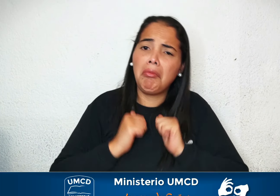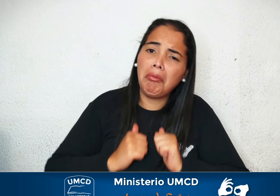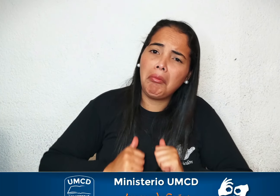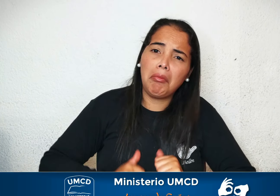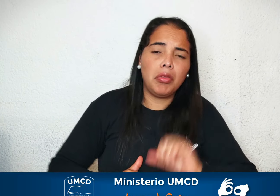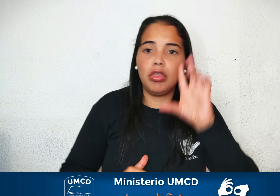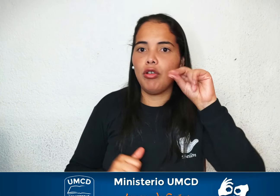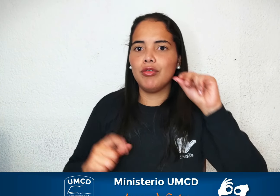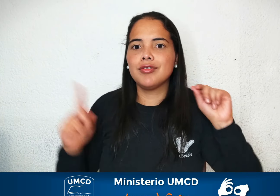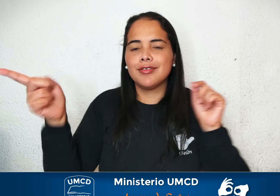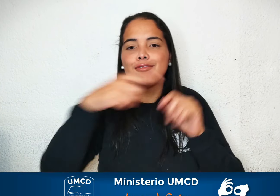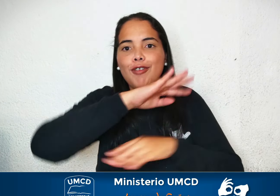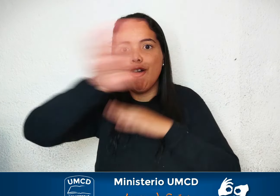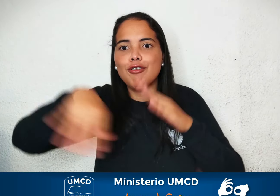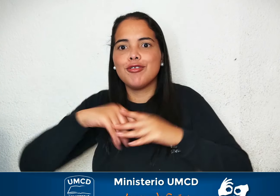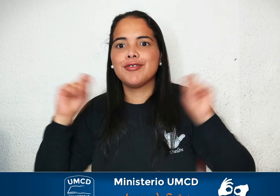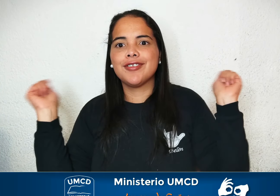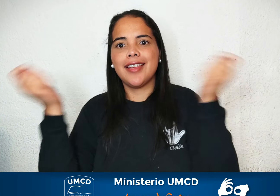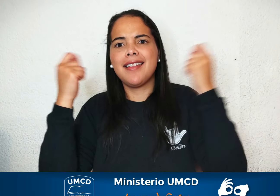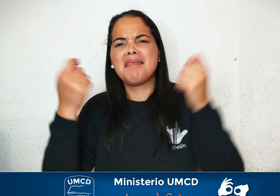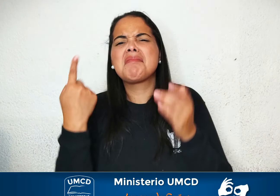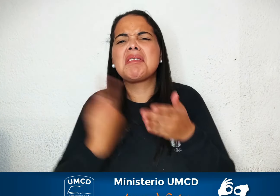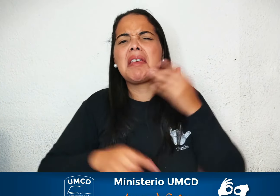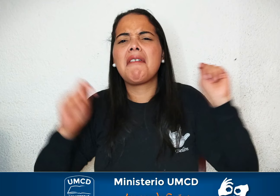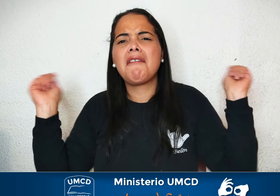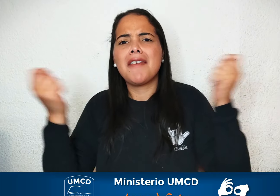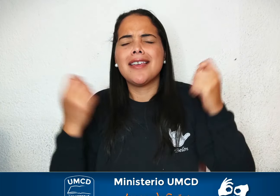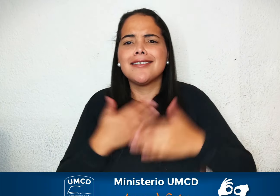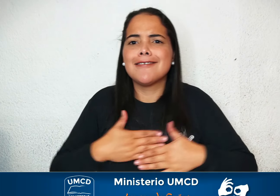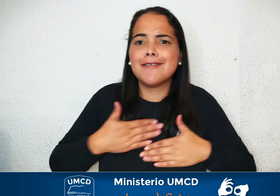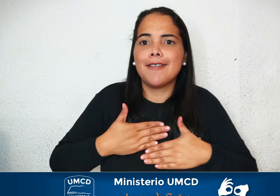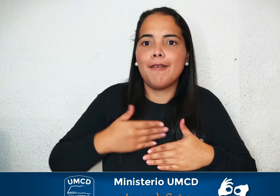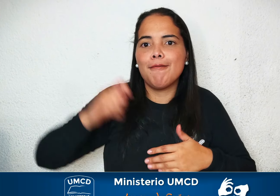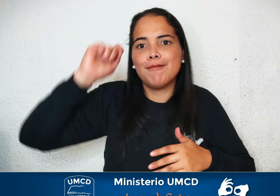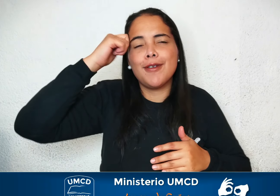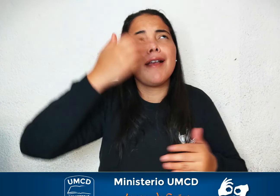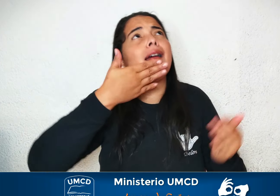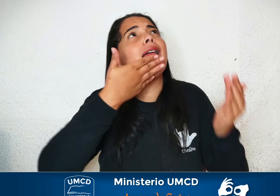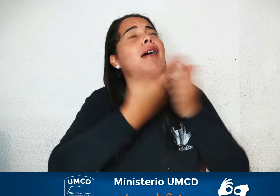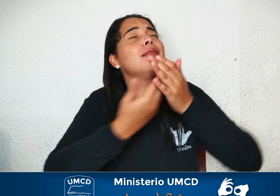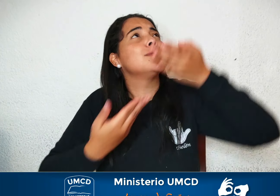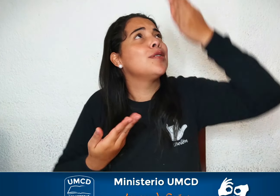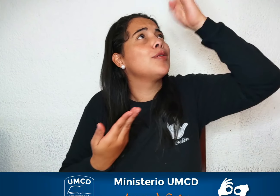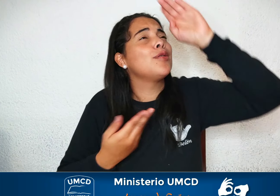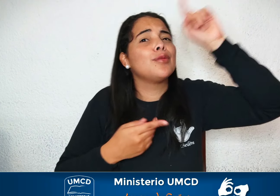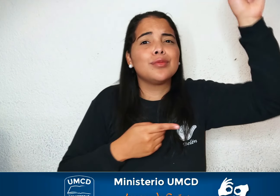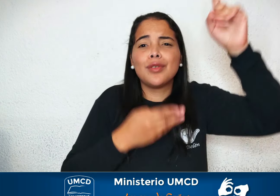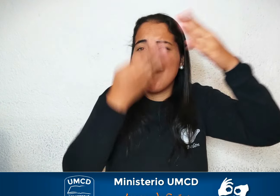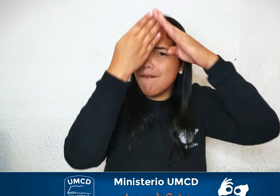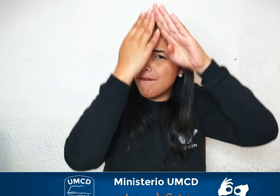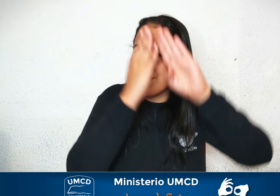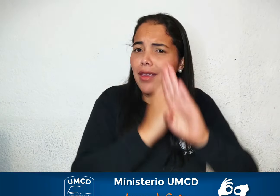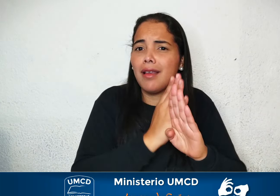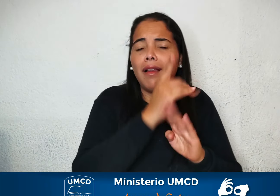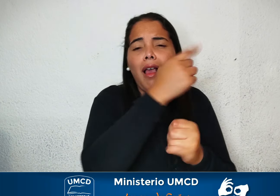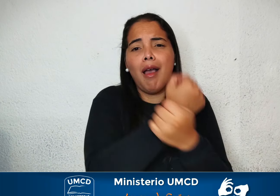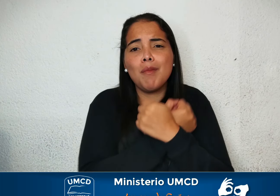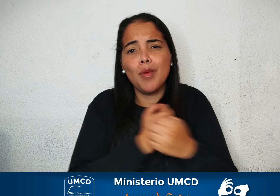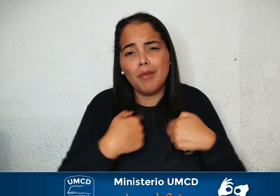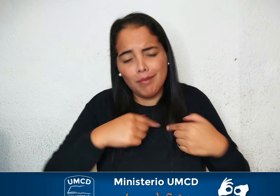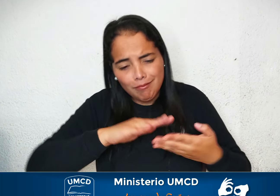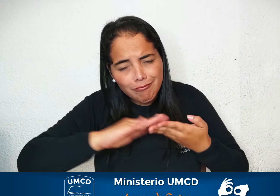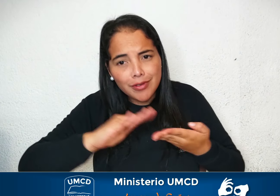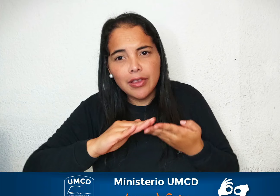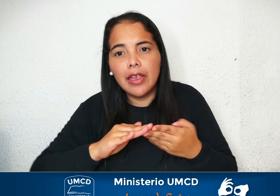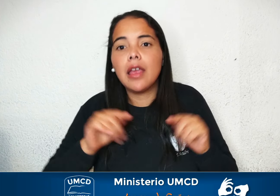tristes. Estaban celebrando que estaban recogiendo los frutos del amor y de la fidelidad de